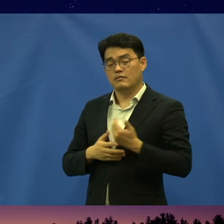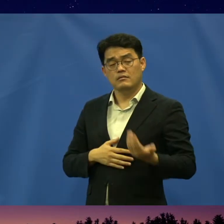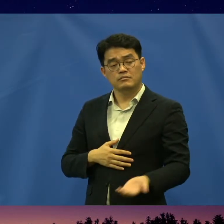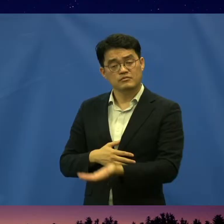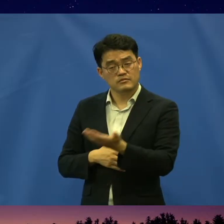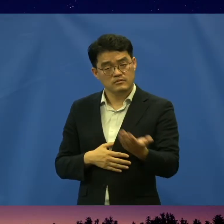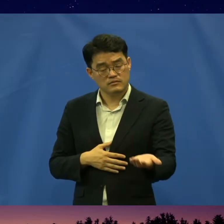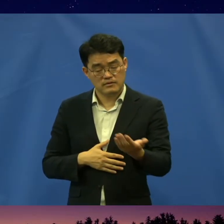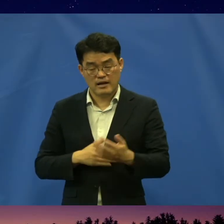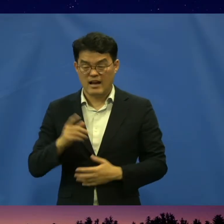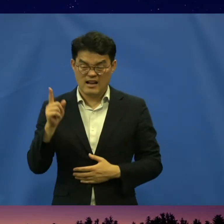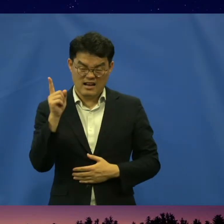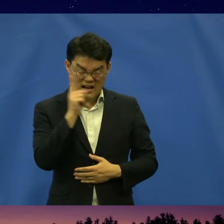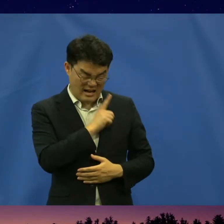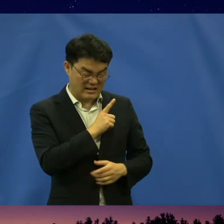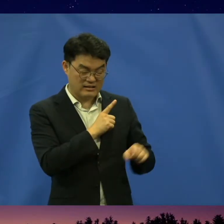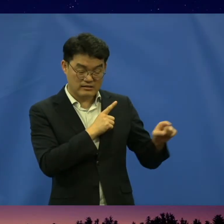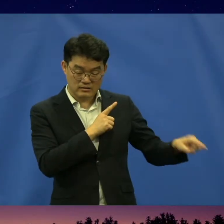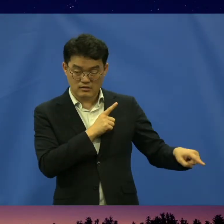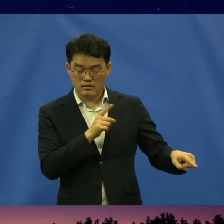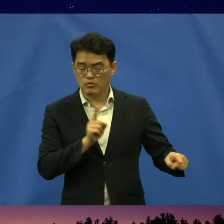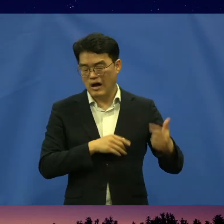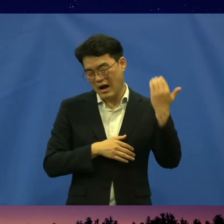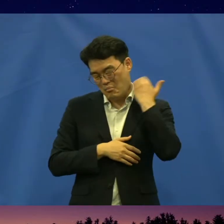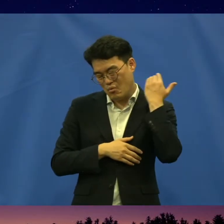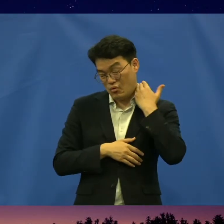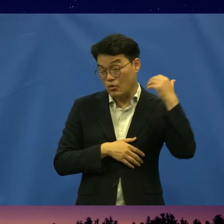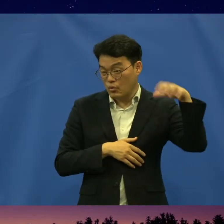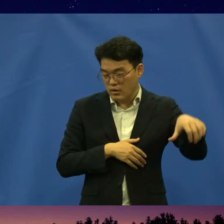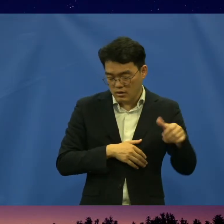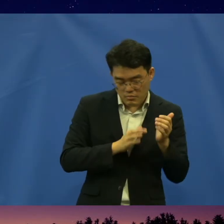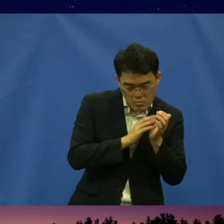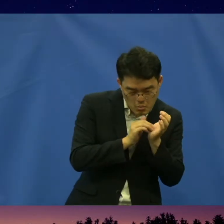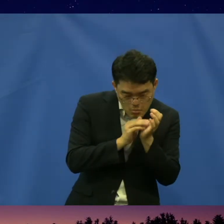보이지 않는 영역에서 은밀하게 활동한다는 거예요.